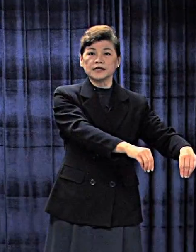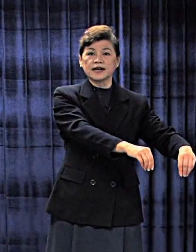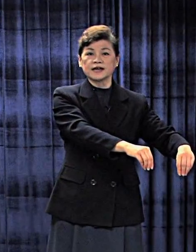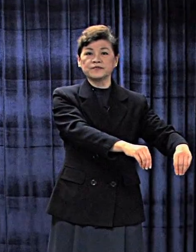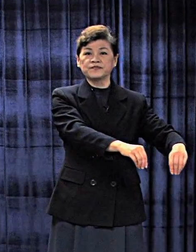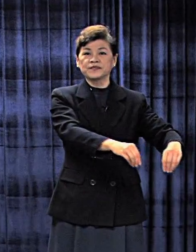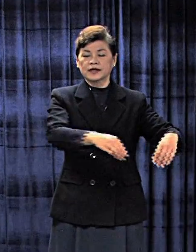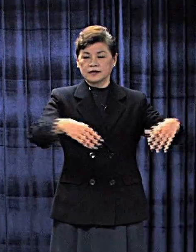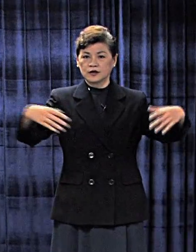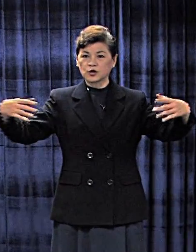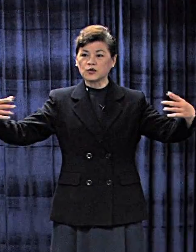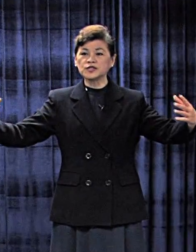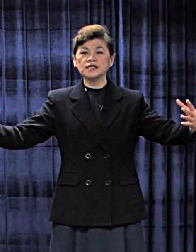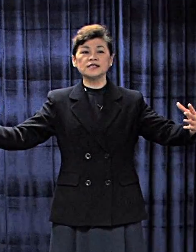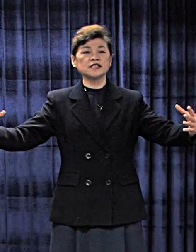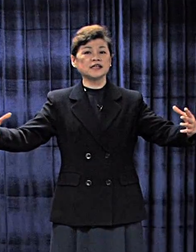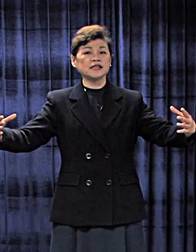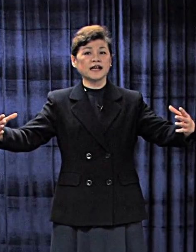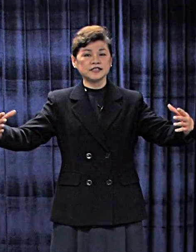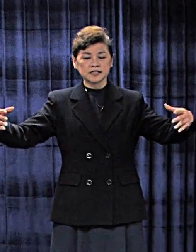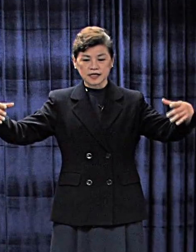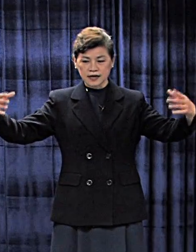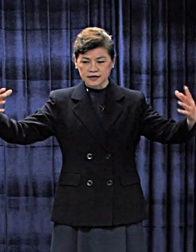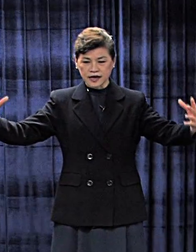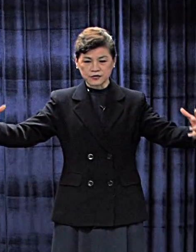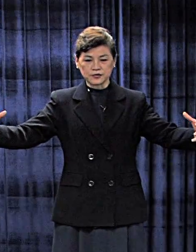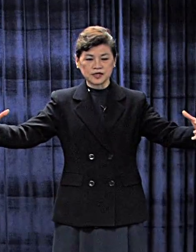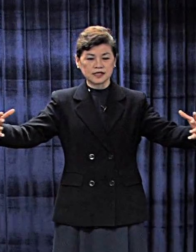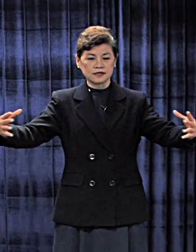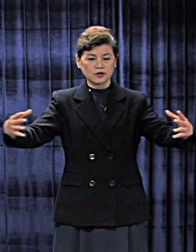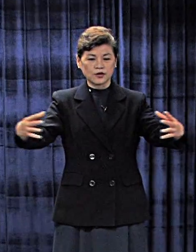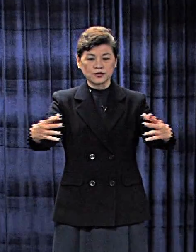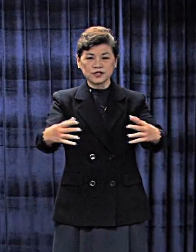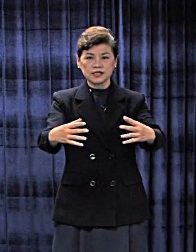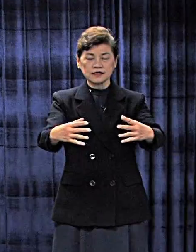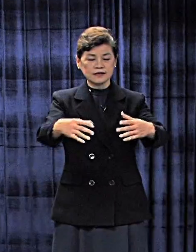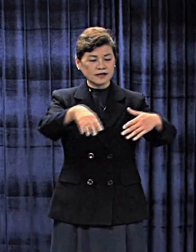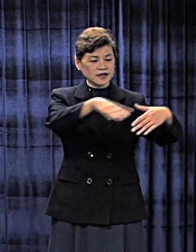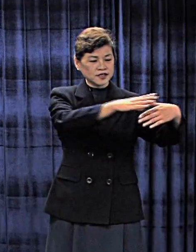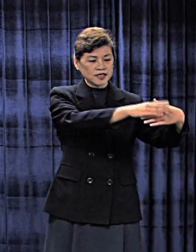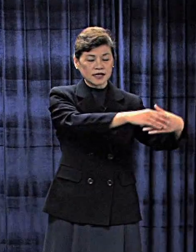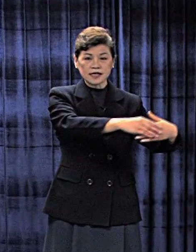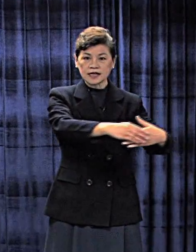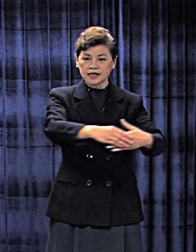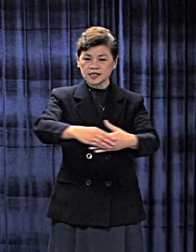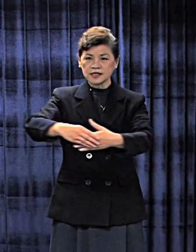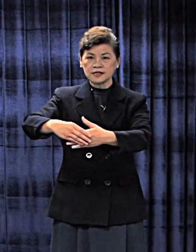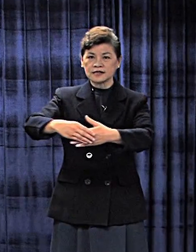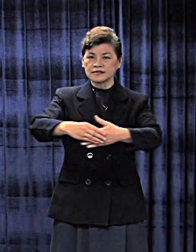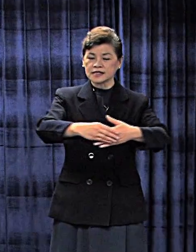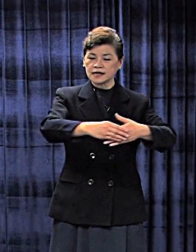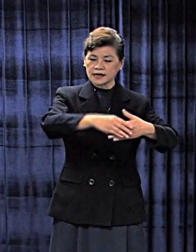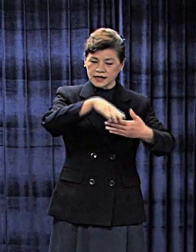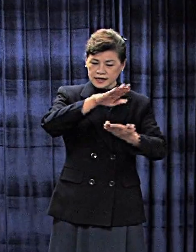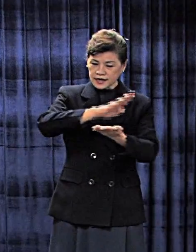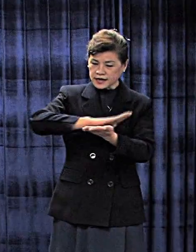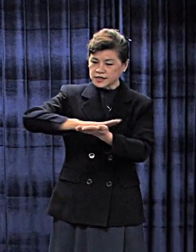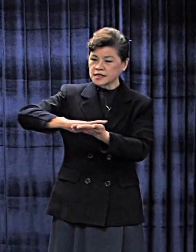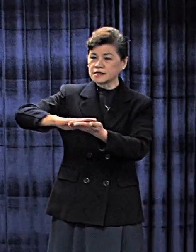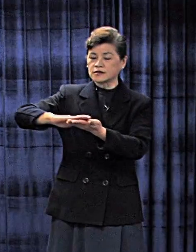来。然后同心协力来净滩，来一起同心协力来牵手着来净，